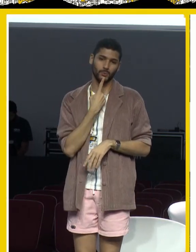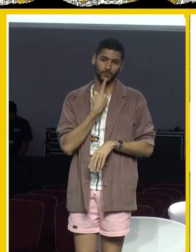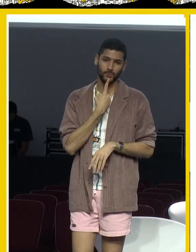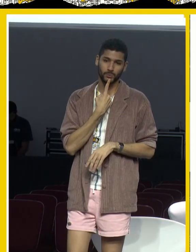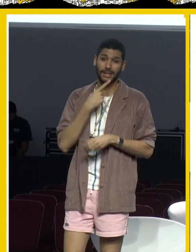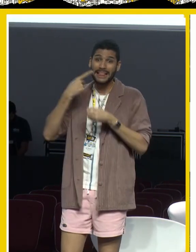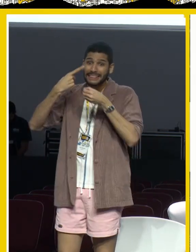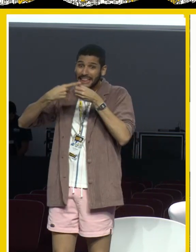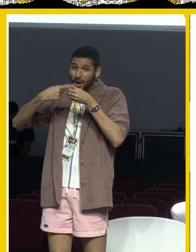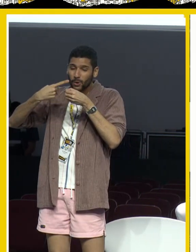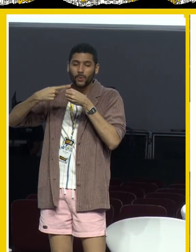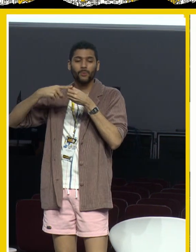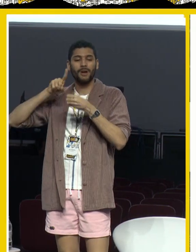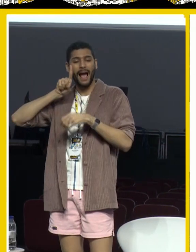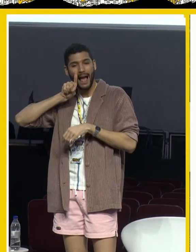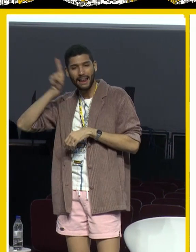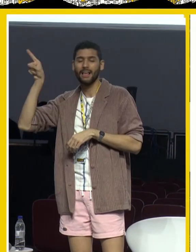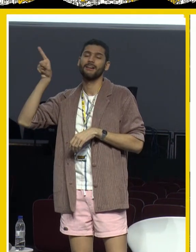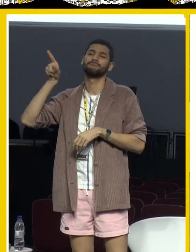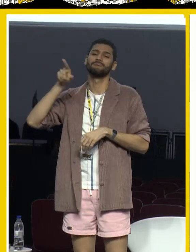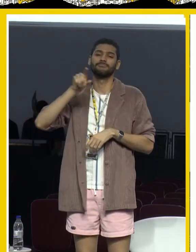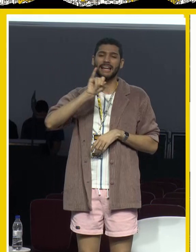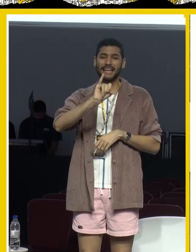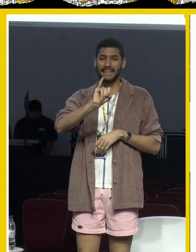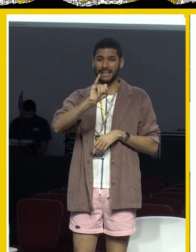então eu nasci surdo